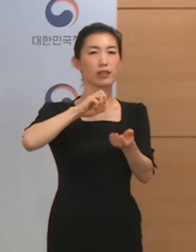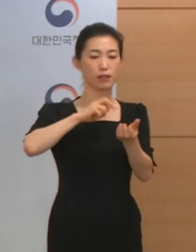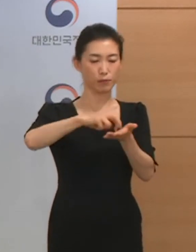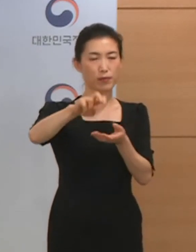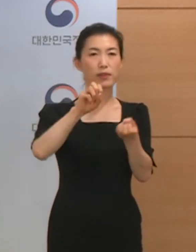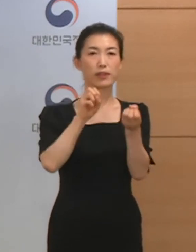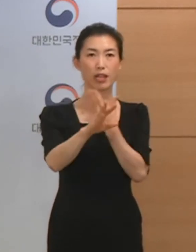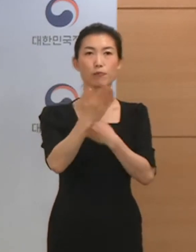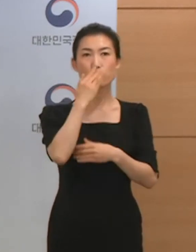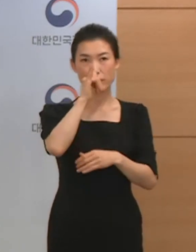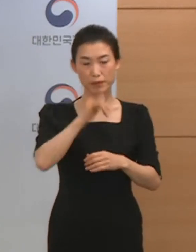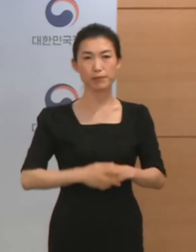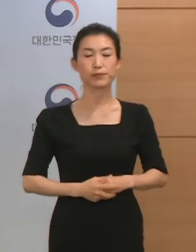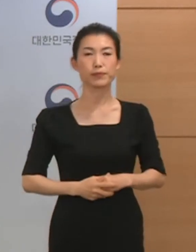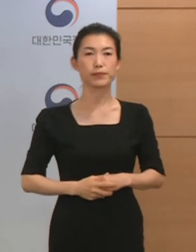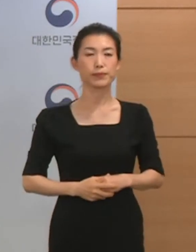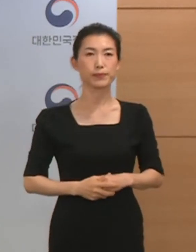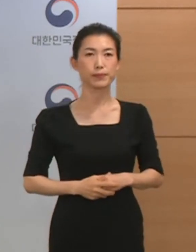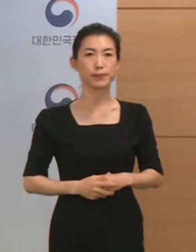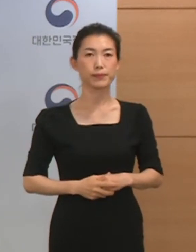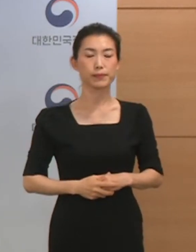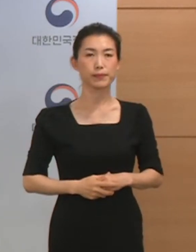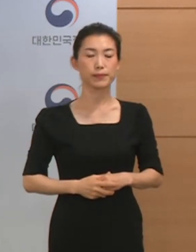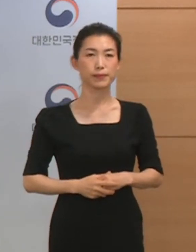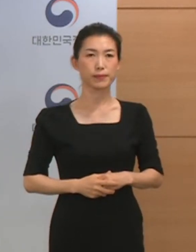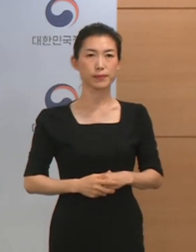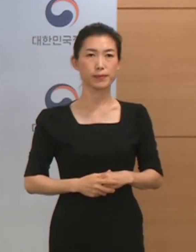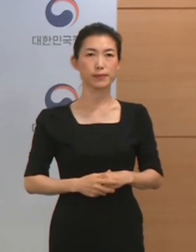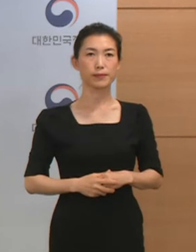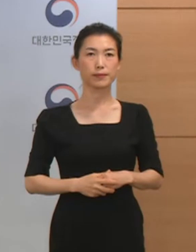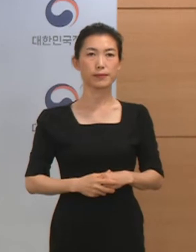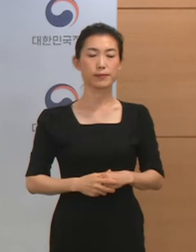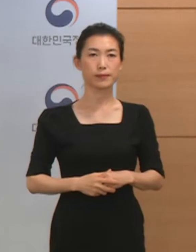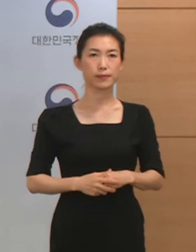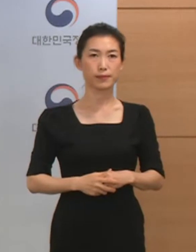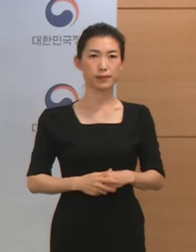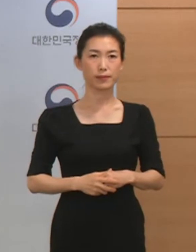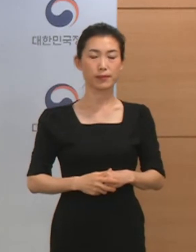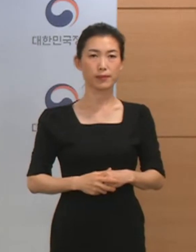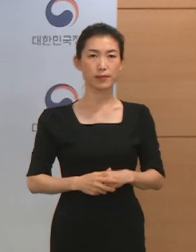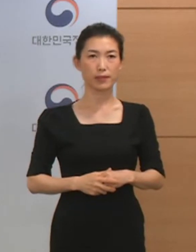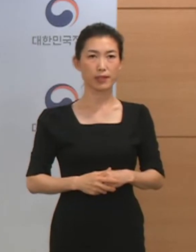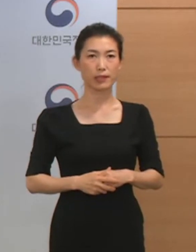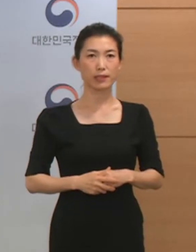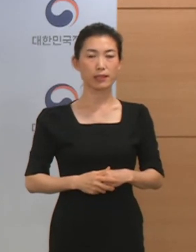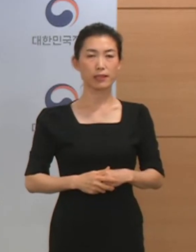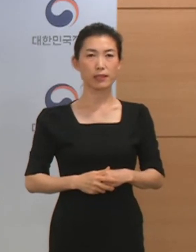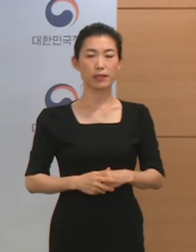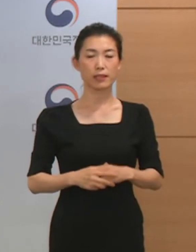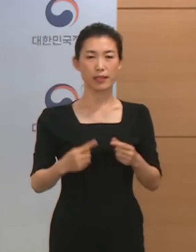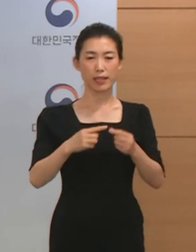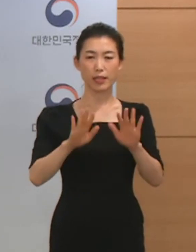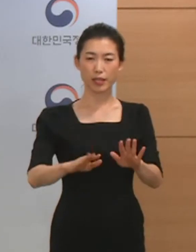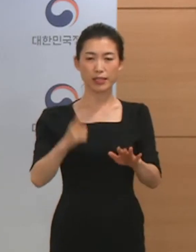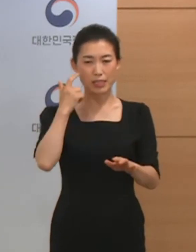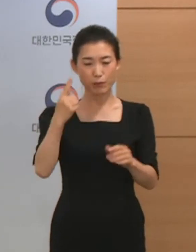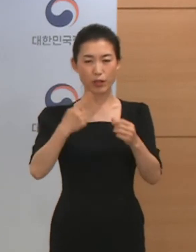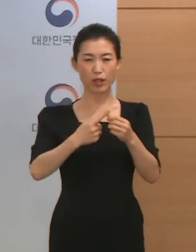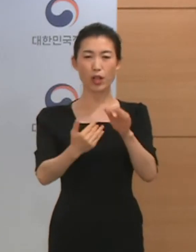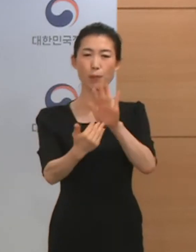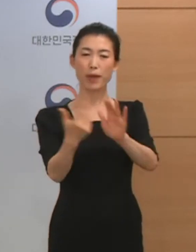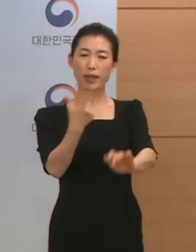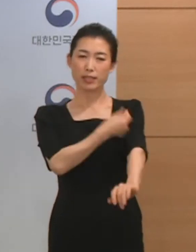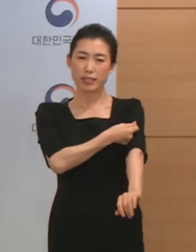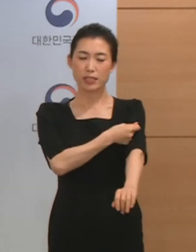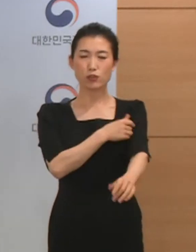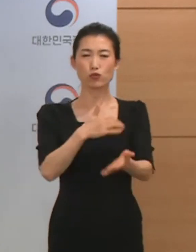네, 보건복지부 출입기자단에서 보내준 사전 질의 먼저 드리도록 하겠습니다. 첫 번째 질문입니다. 백신 접종률을 높이기